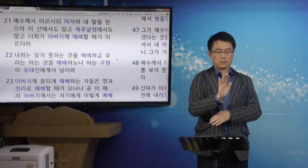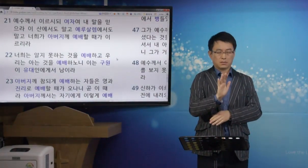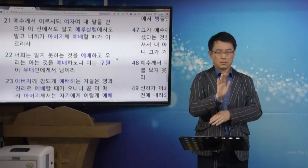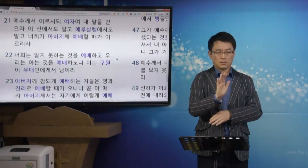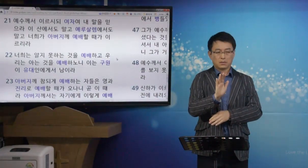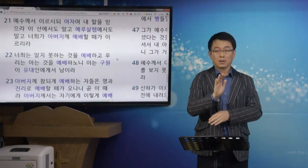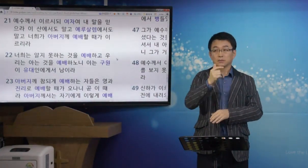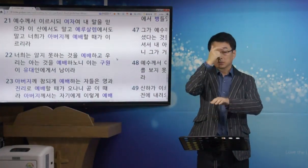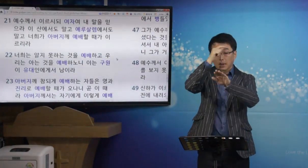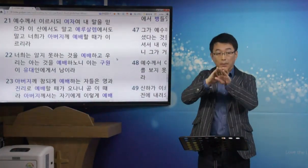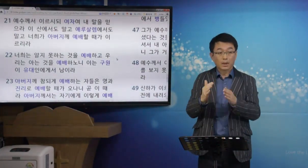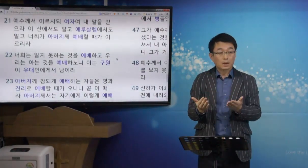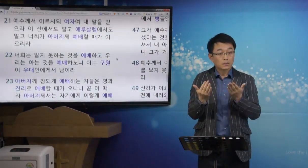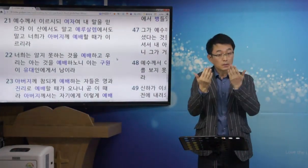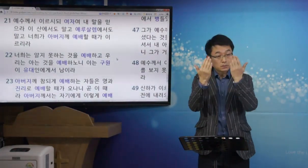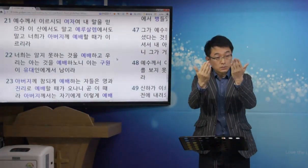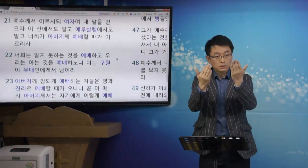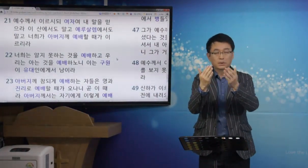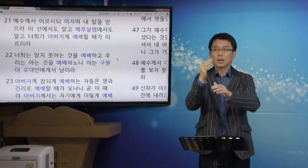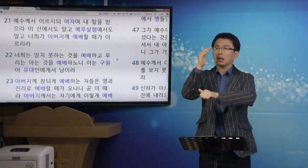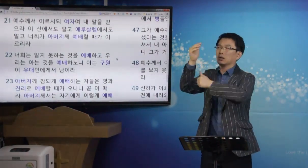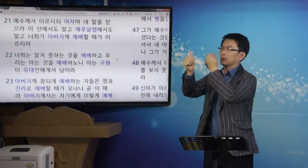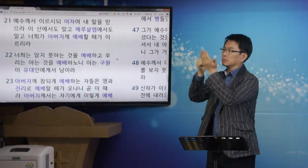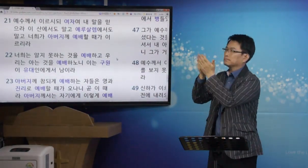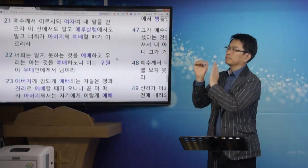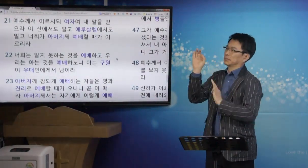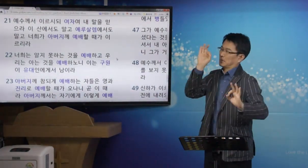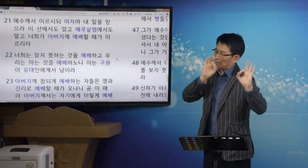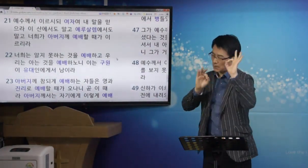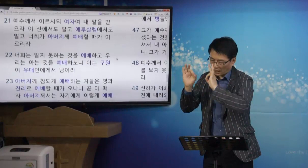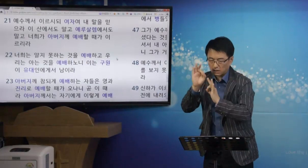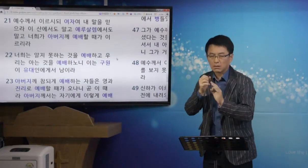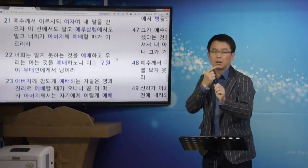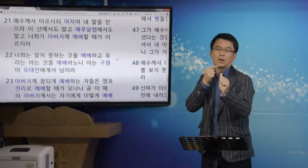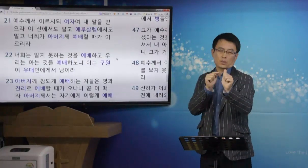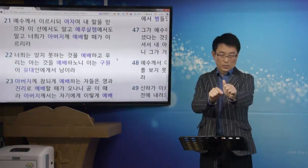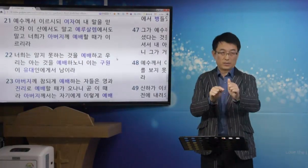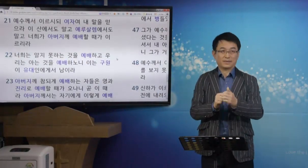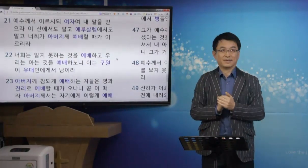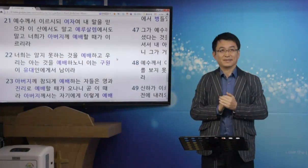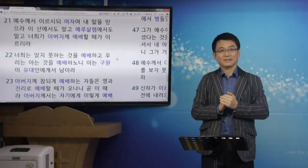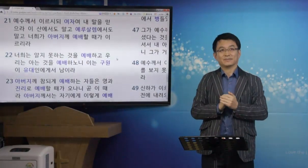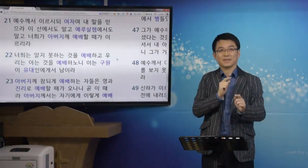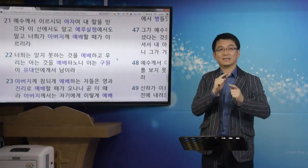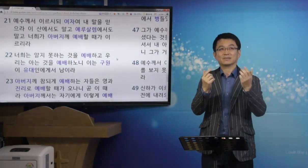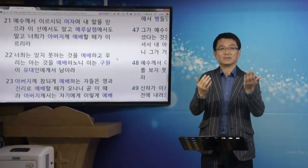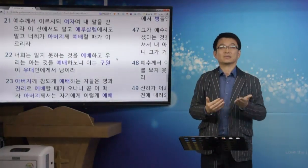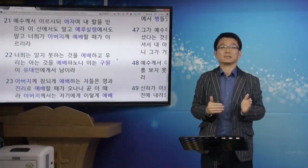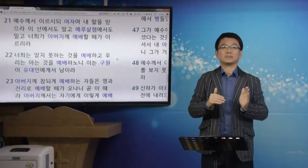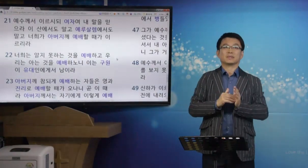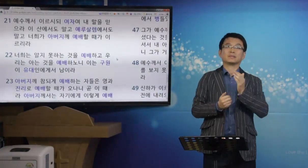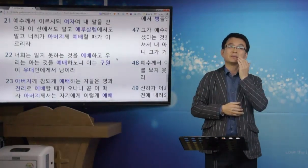마을의 장소의 문제가 아닙니다. 예배드릴 곳은 하나님을 찾는 것이지요.